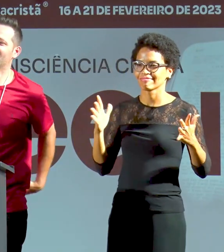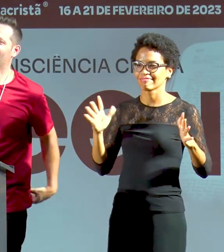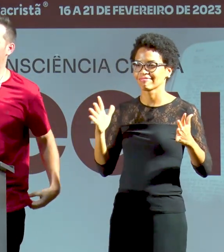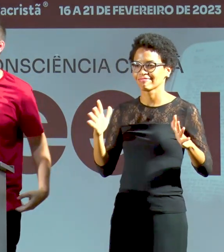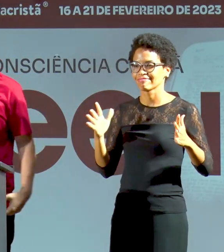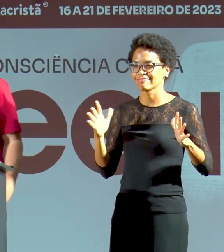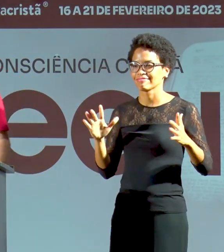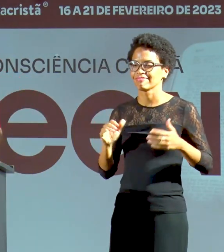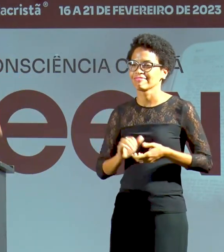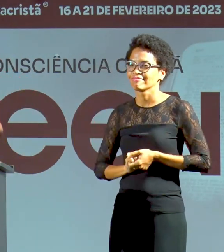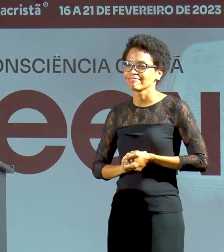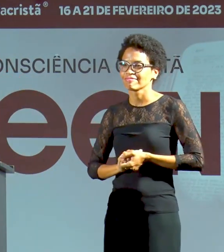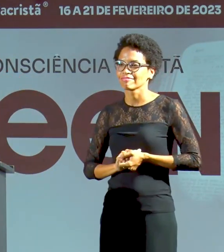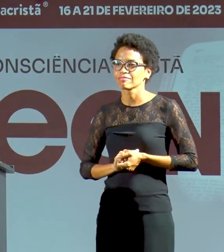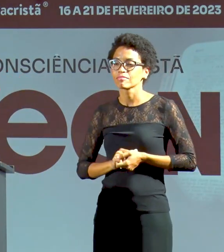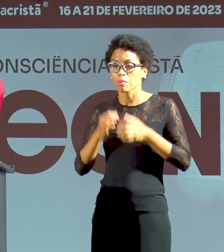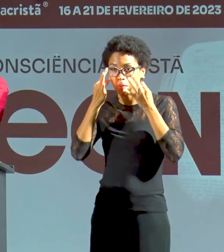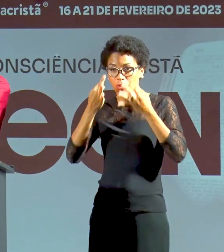oh